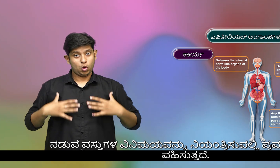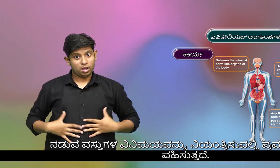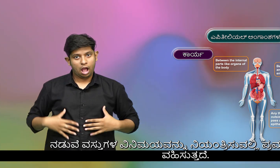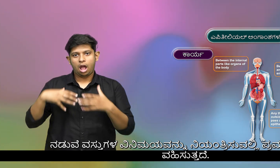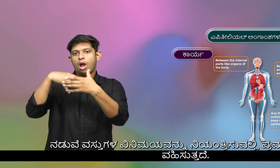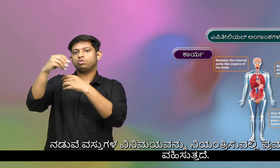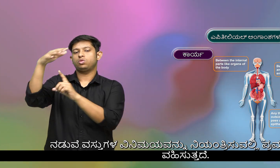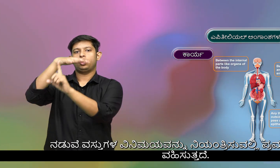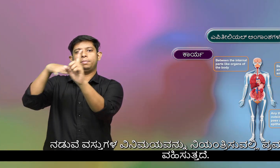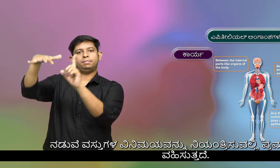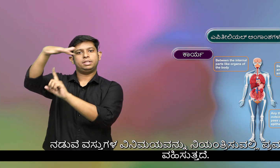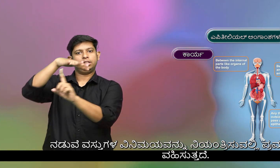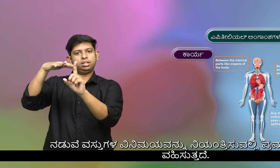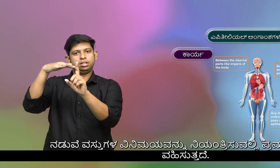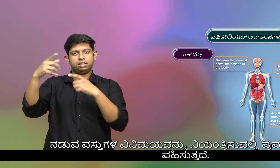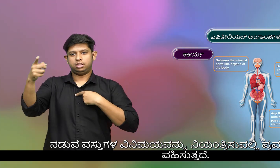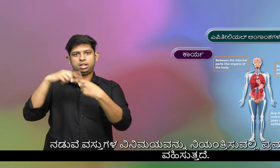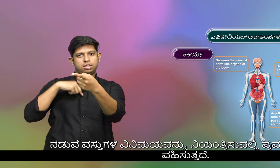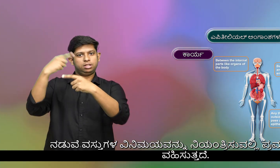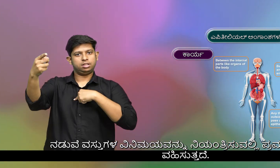ವಿನಿಮಯವನ್ನು ನಿಯಂತ್ರಿಸುವಲ್ಲಿ ಪ್ರಮುಖ ಪಾತ್ರವಹಿಸುತ್ತದೆ.